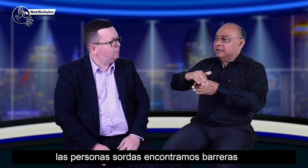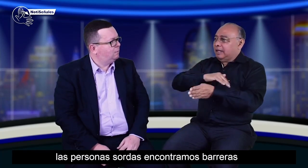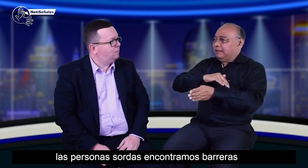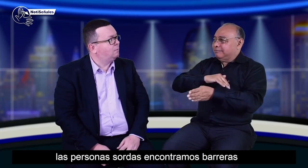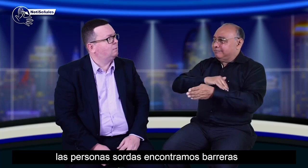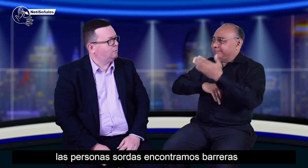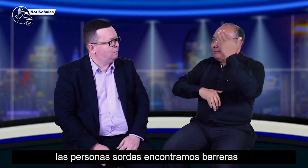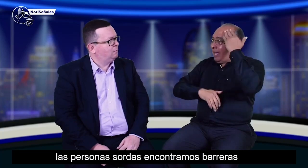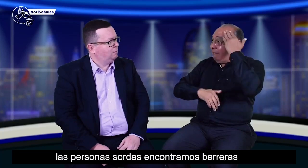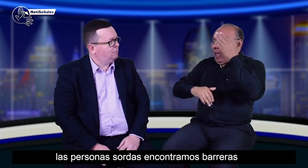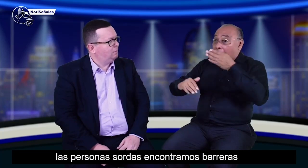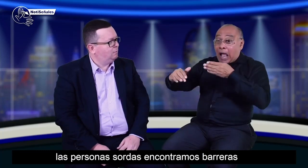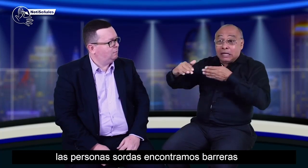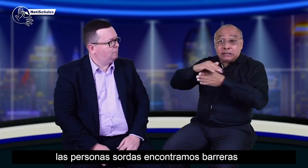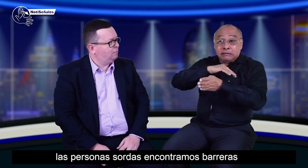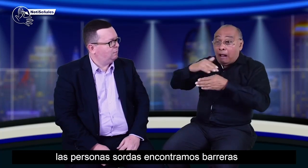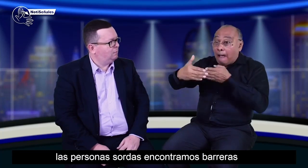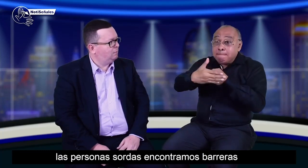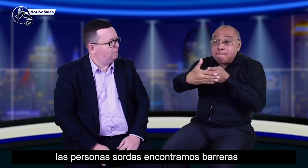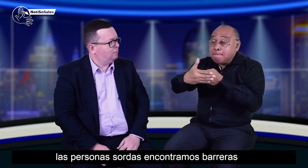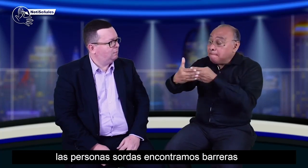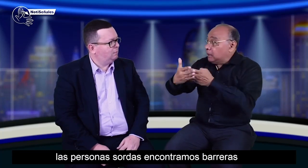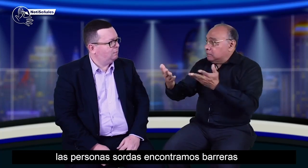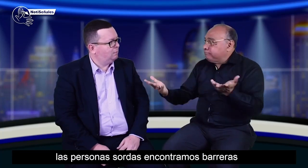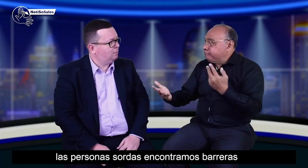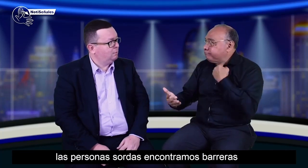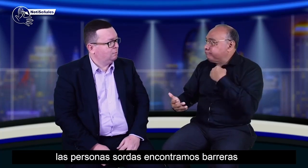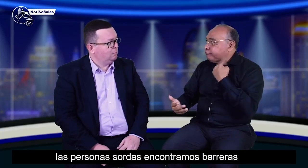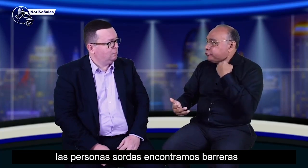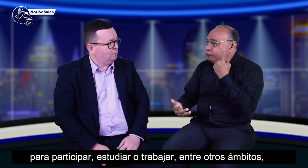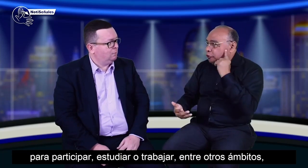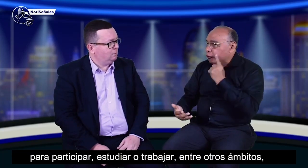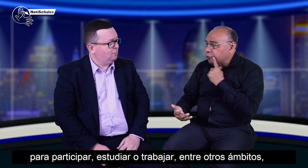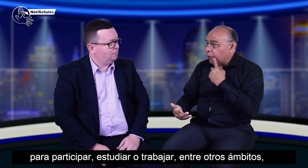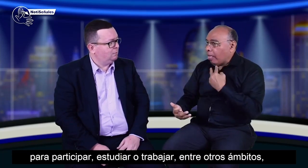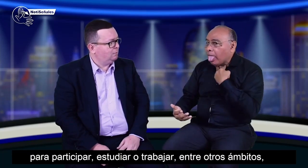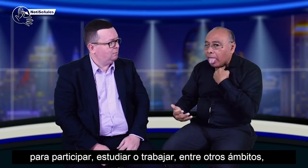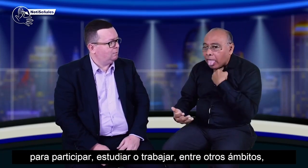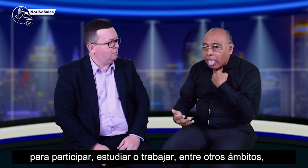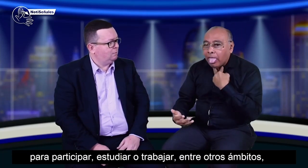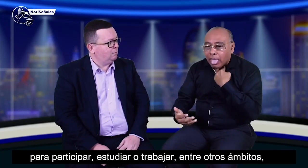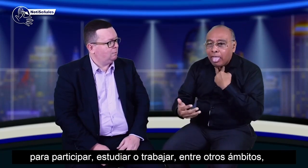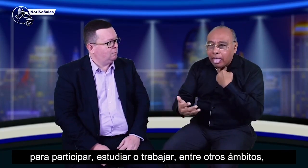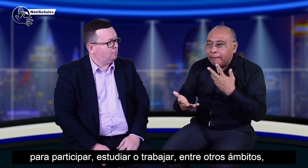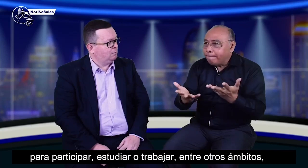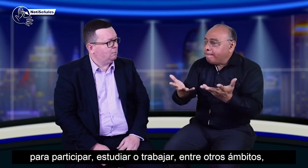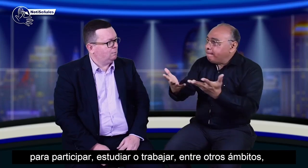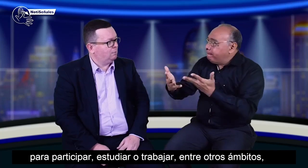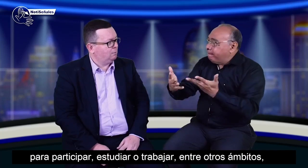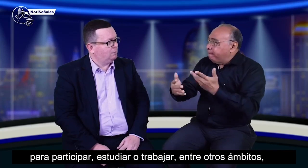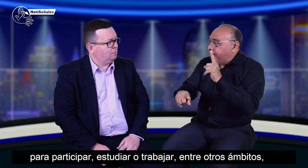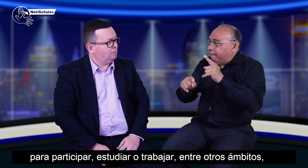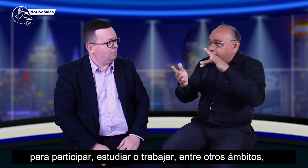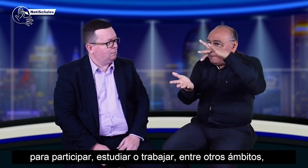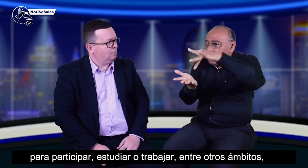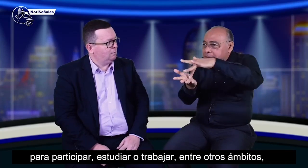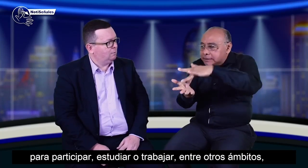personas sordas encontramos barreras para participar, estudiar o trabajar, entre otros ámbitos.